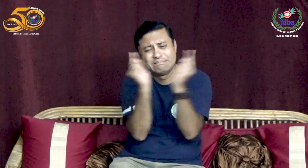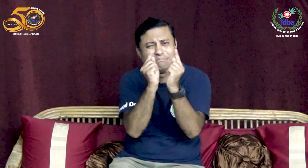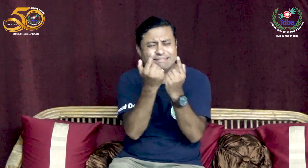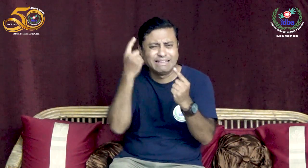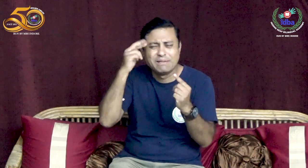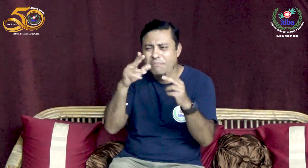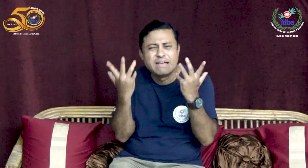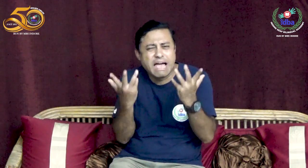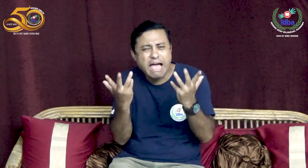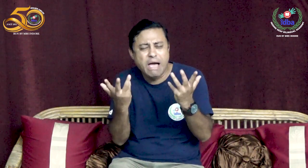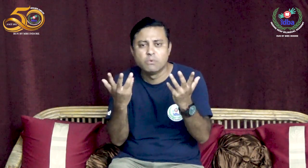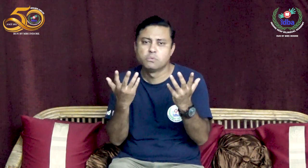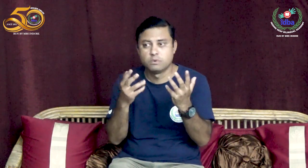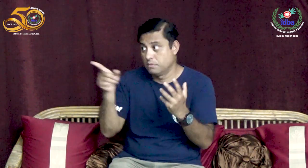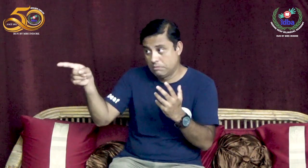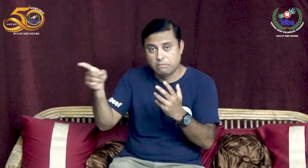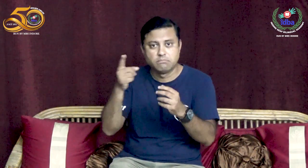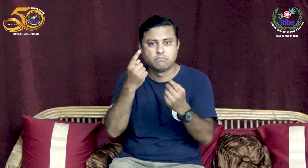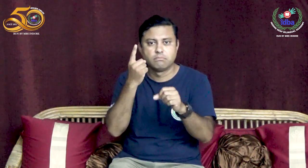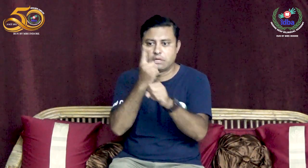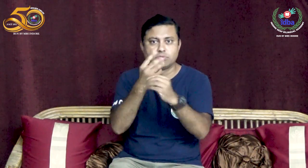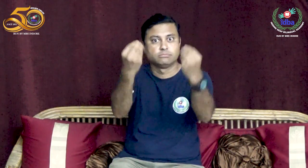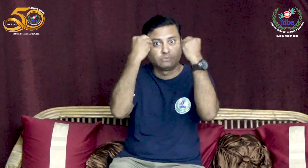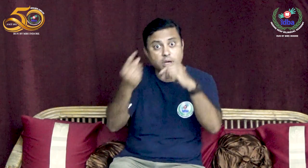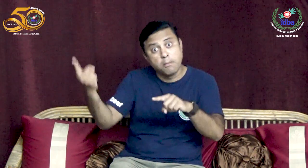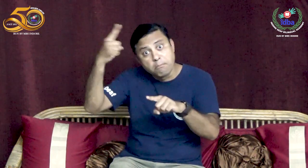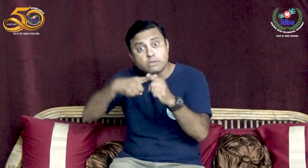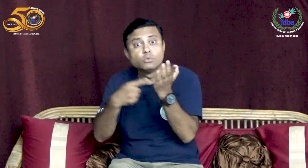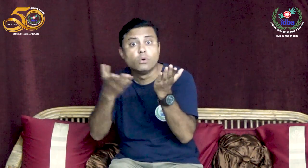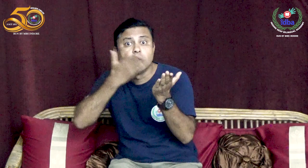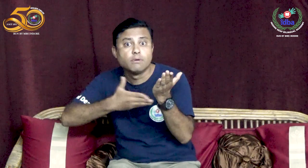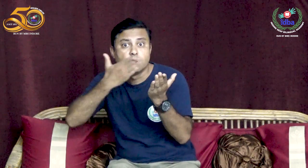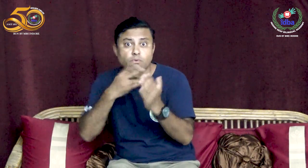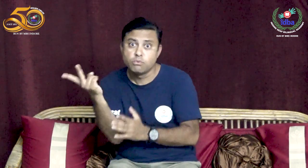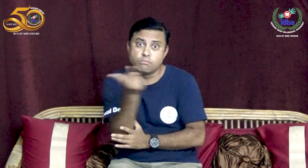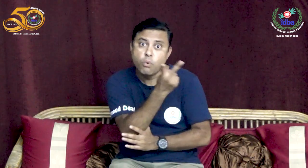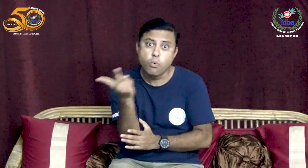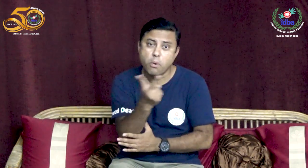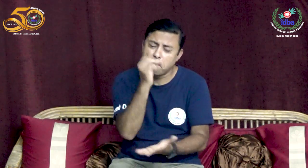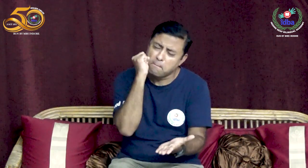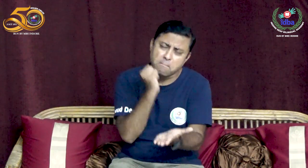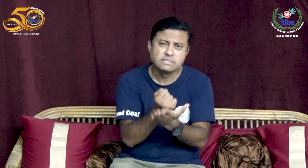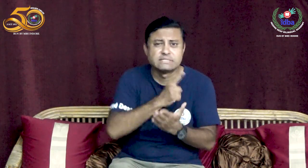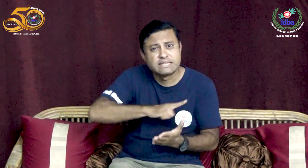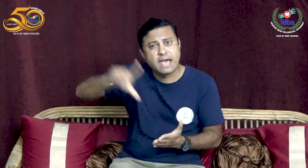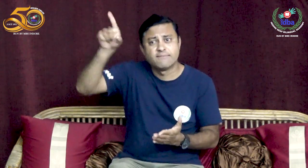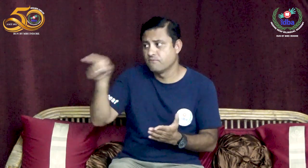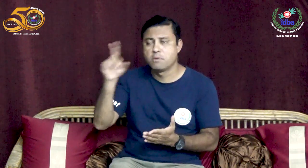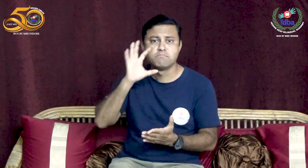ये जो चीज़ें हैं, हियरिंग स्कूल में नहीं पढ़ाया है। इनका जो क्यूरियोसिटी थी वो वहाँ पूरी नहीं हुई, बट साथ में उन्होंने ट्यूशन्स भी लिए, और